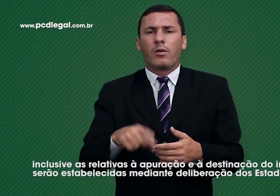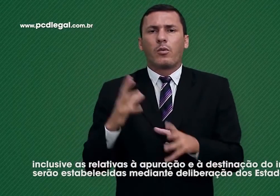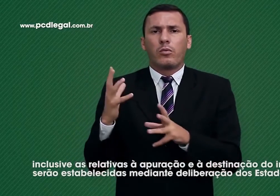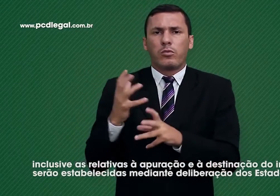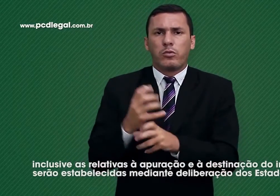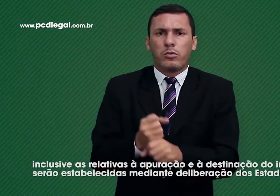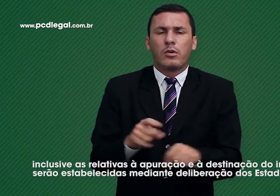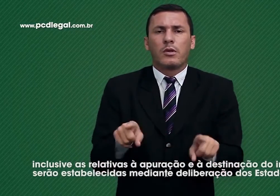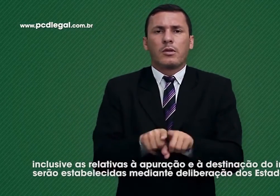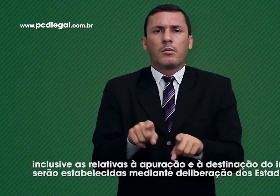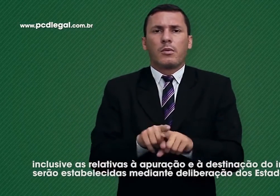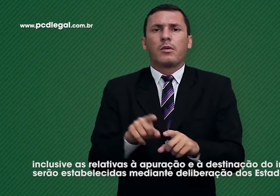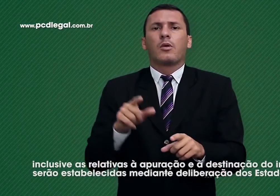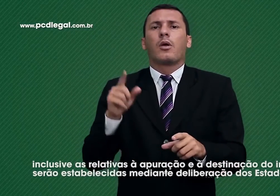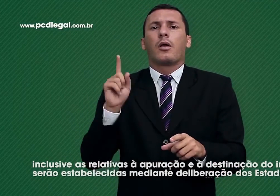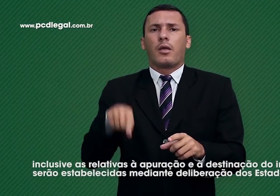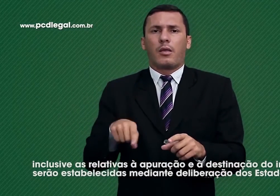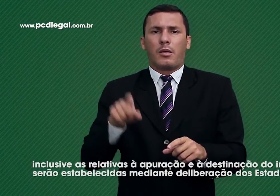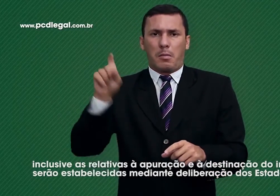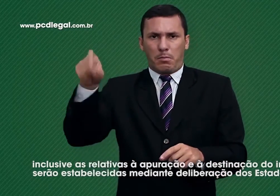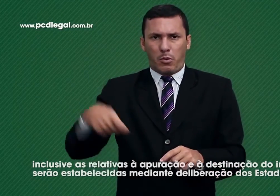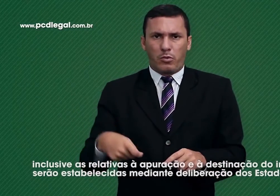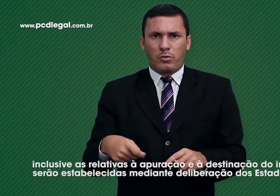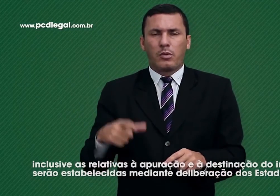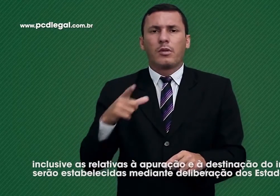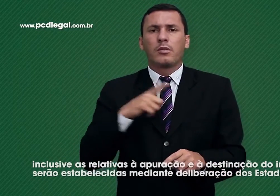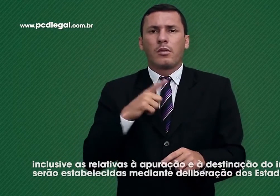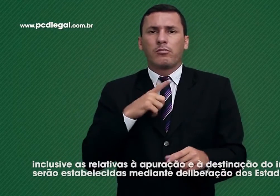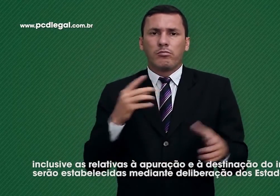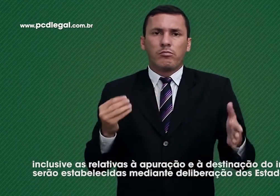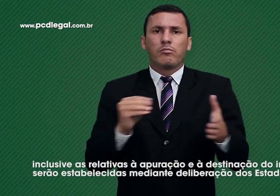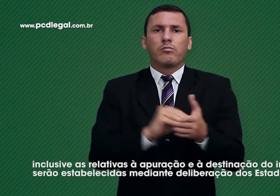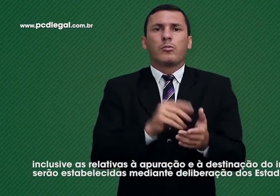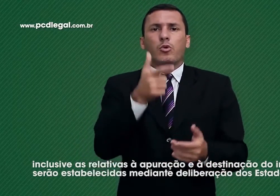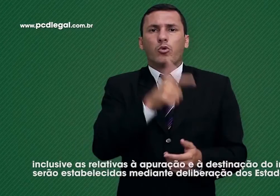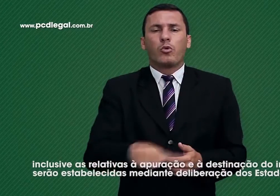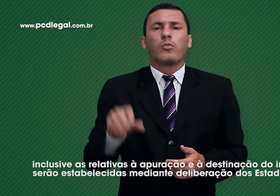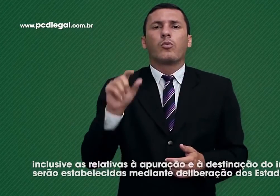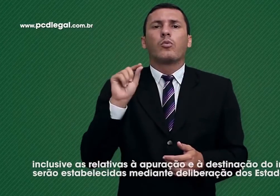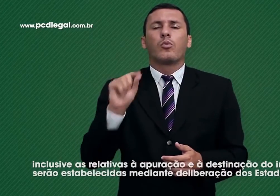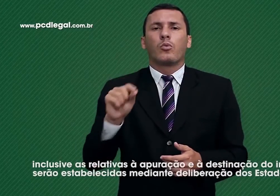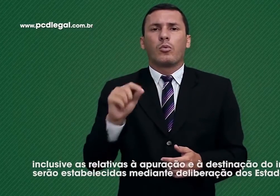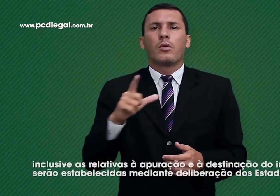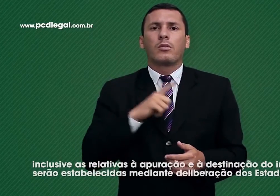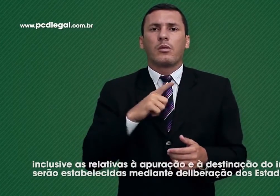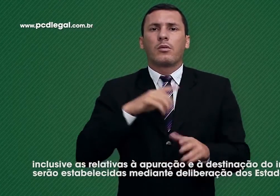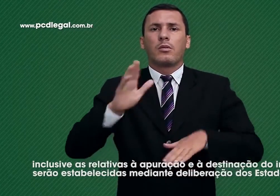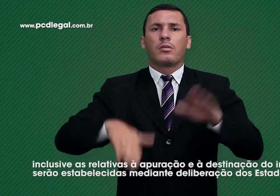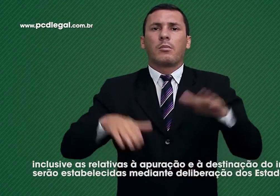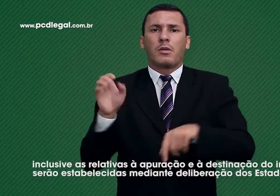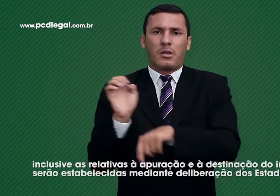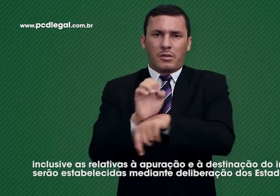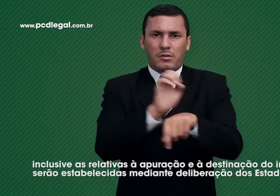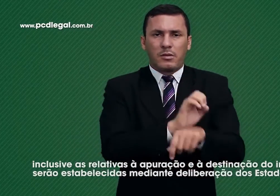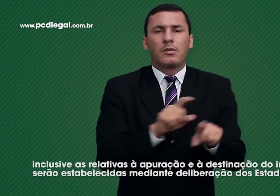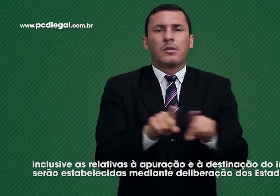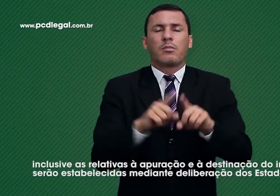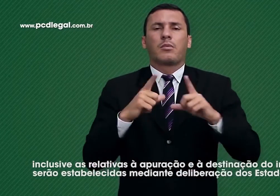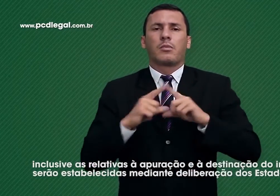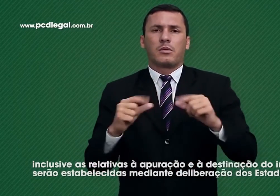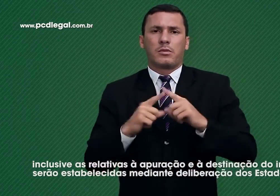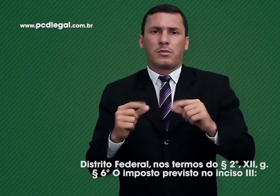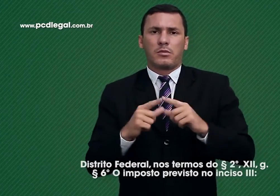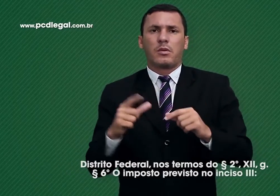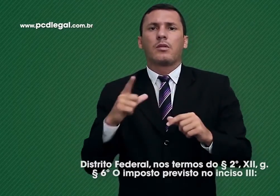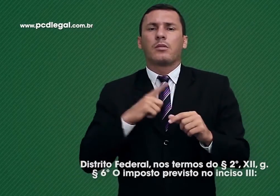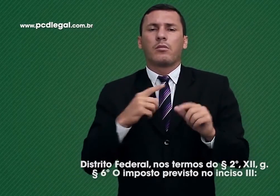as relativas à apuração e à destinação do imposto, serão estabelecidas mediante deliberação dos